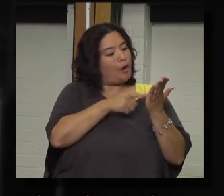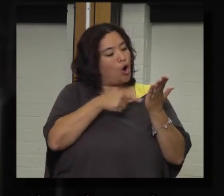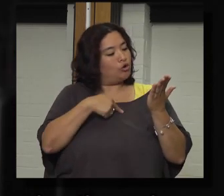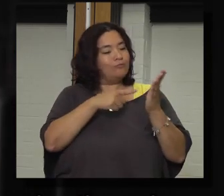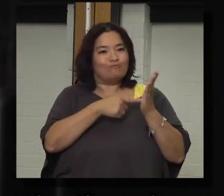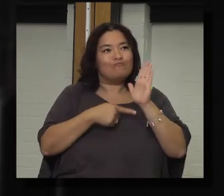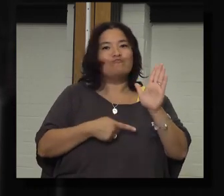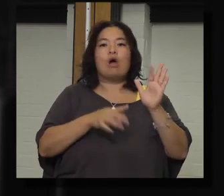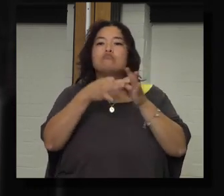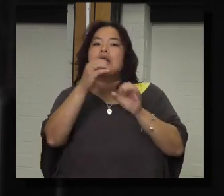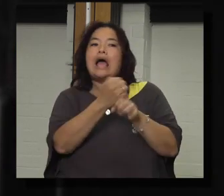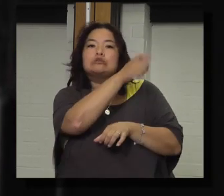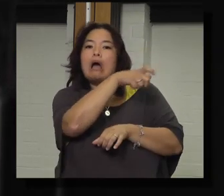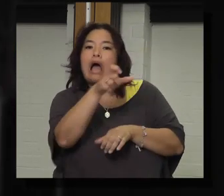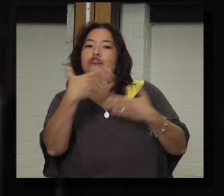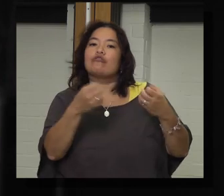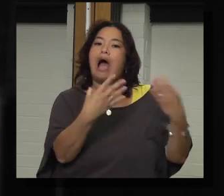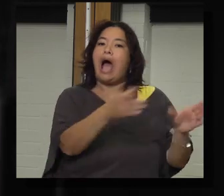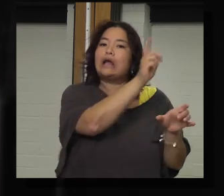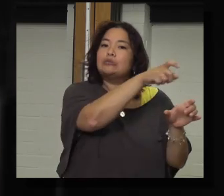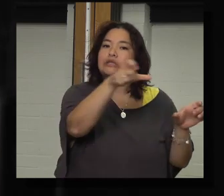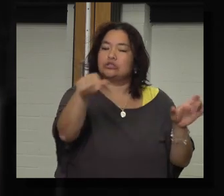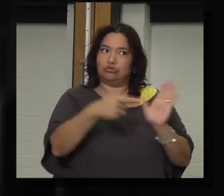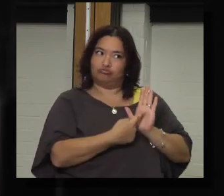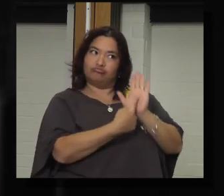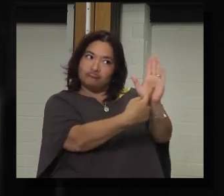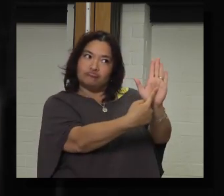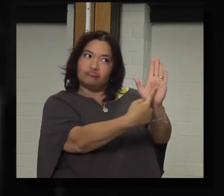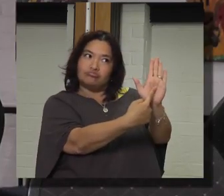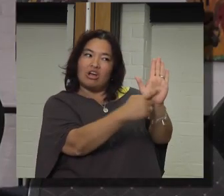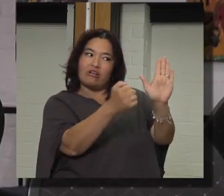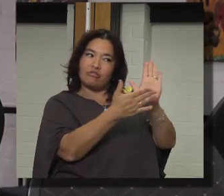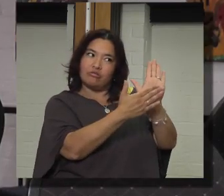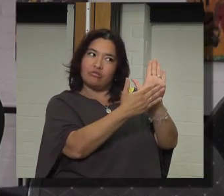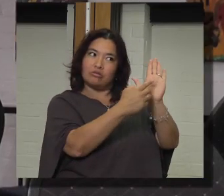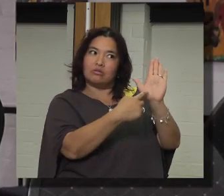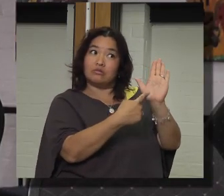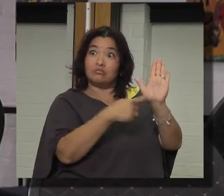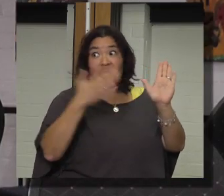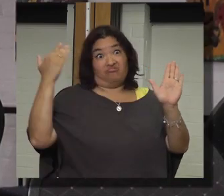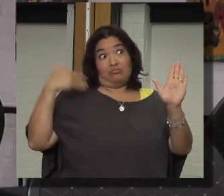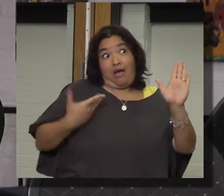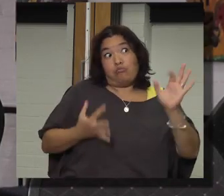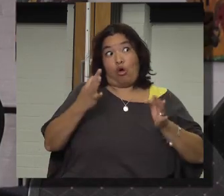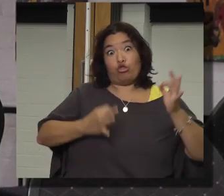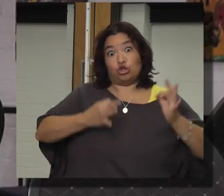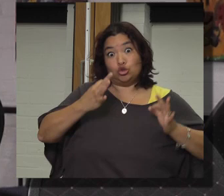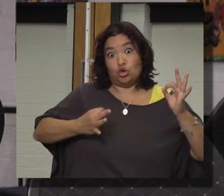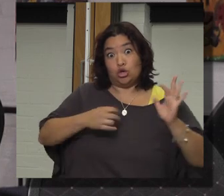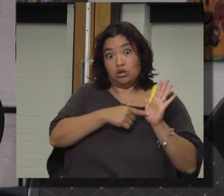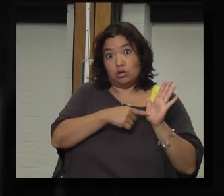de aanbieders van teletalkdiensten aan te geven dat er onderzoek is gedaan wanneer